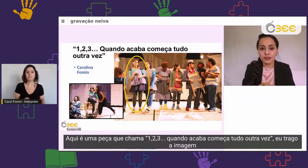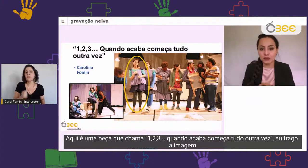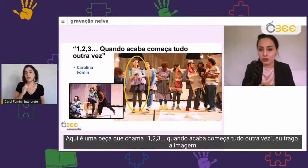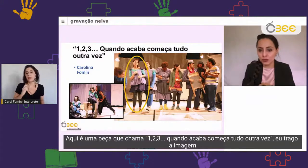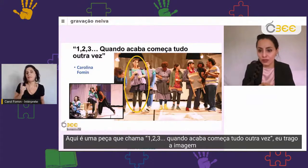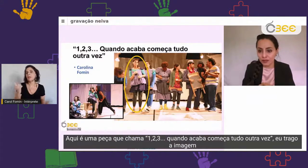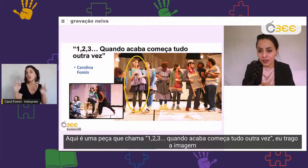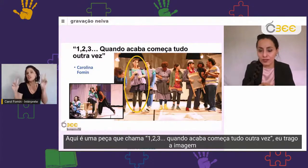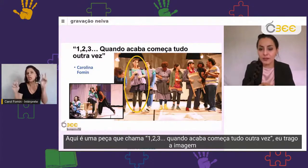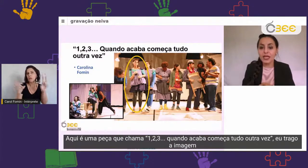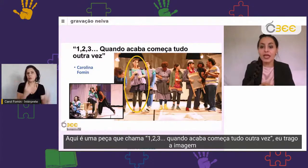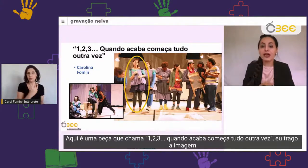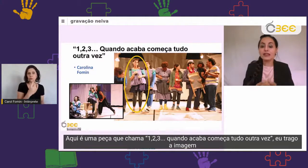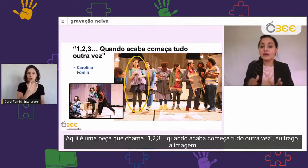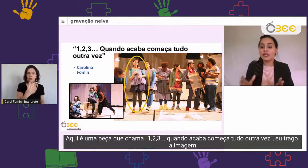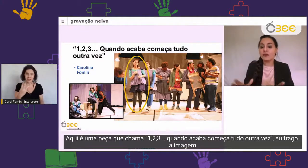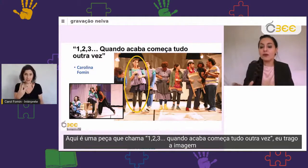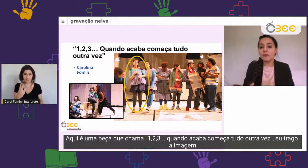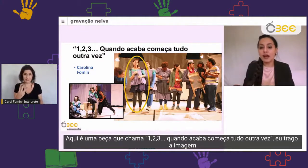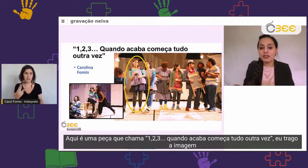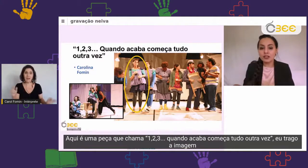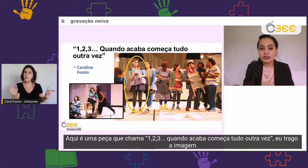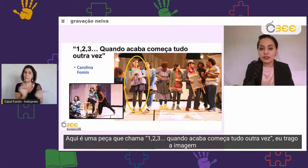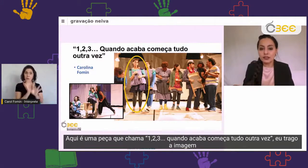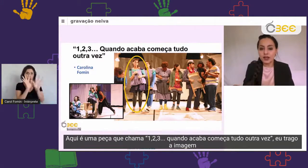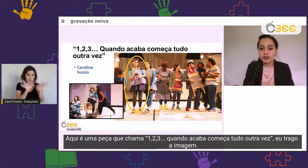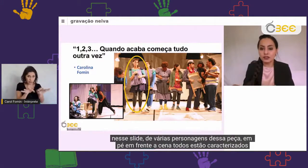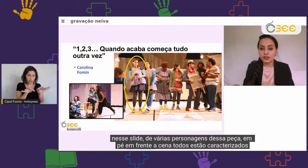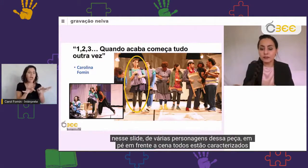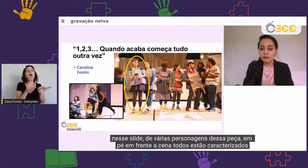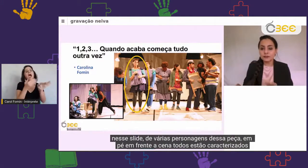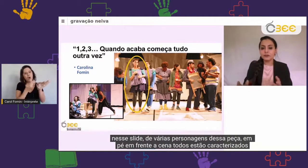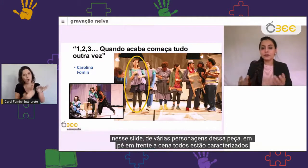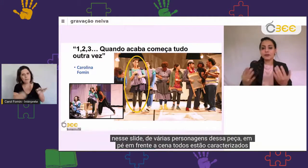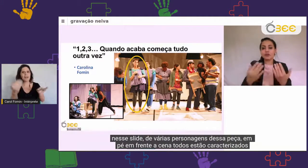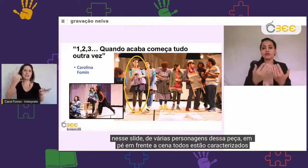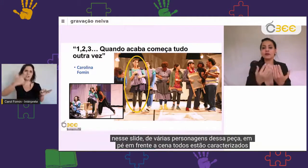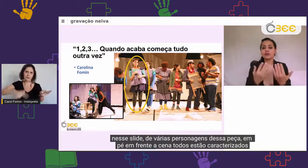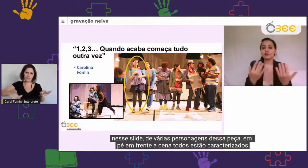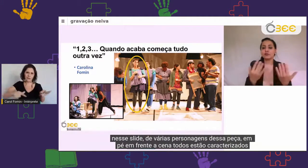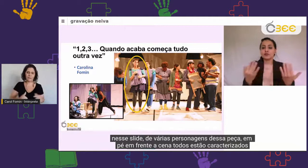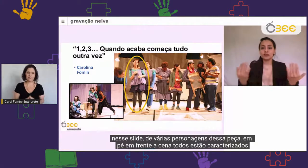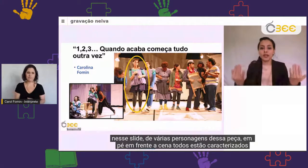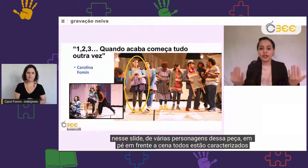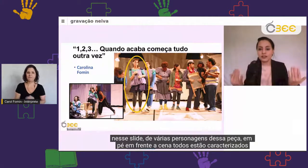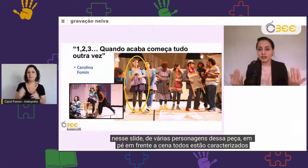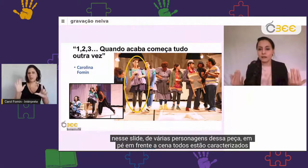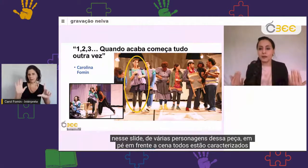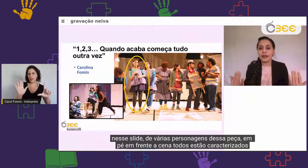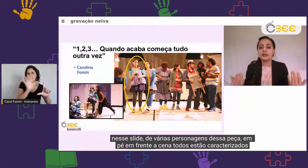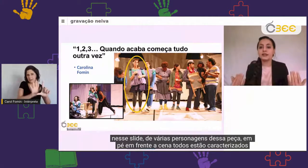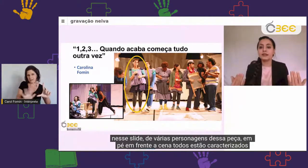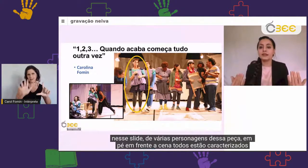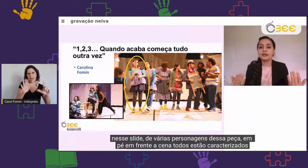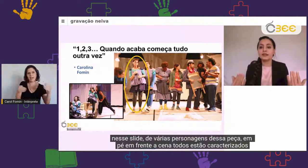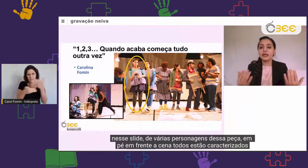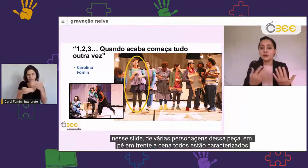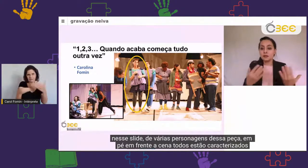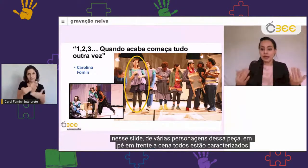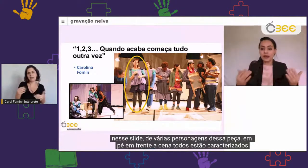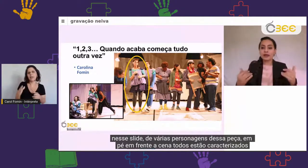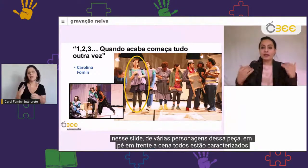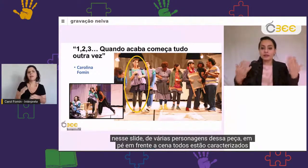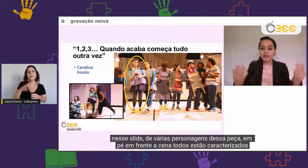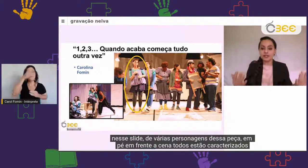acaba, começa tudo outra vez. Aqui eu trago a imagem nesse slide, né, de vários personagens dessa peça,